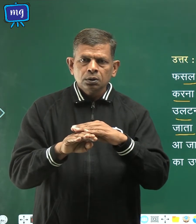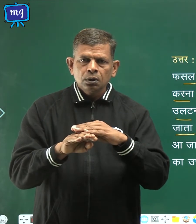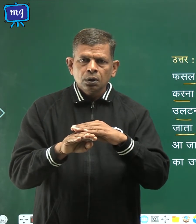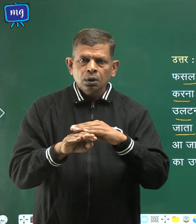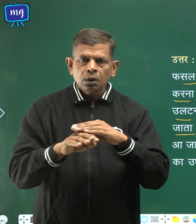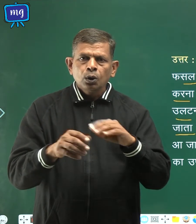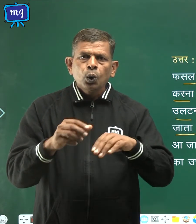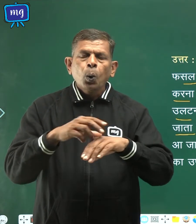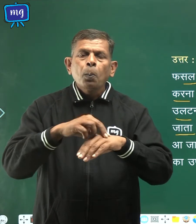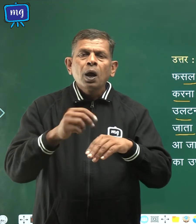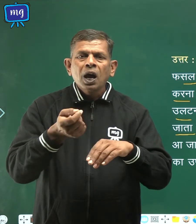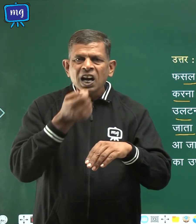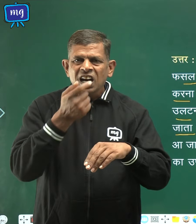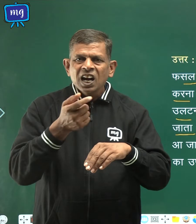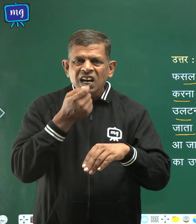पोषक पदार्थ